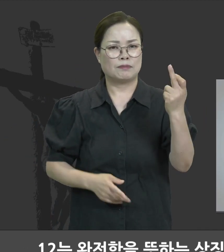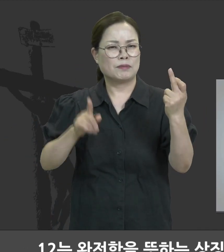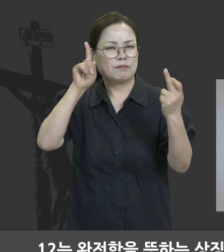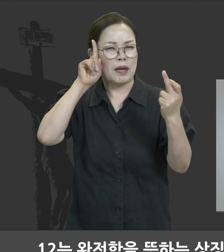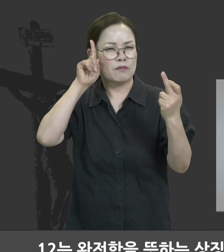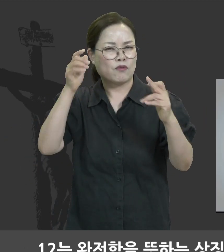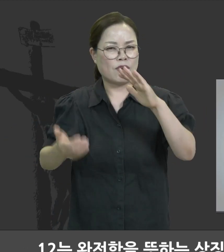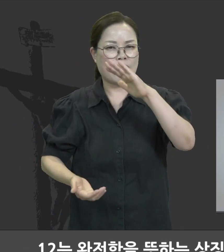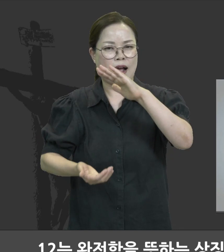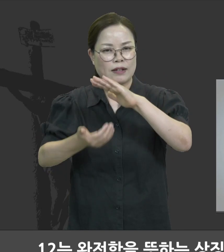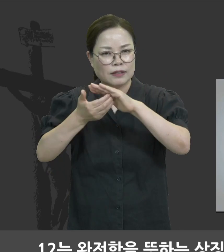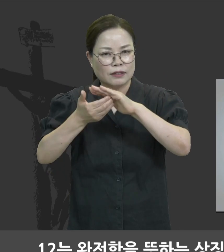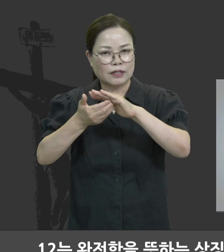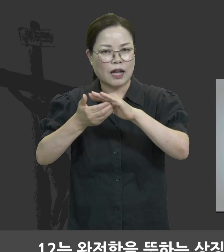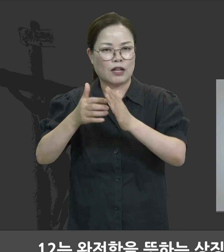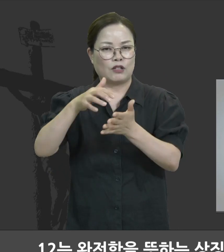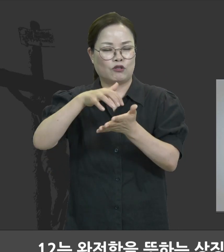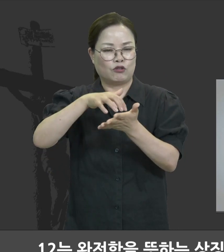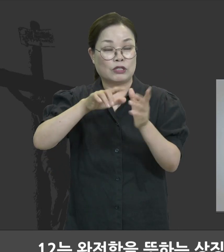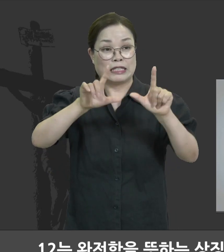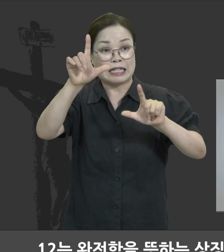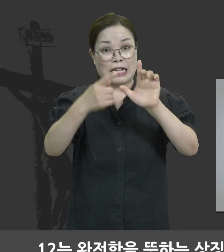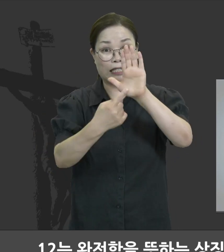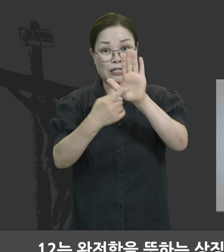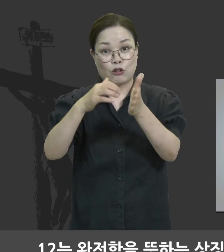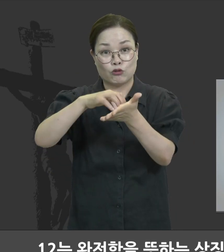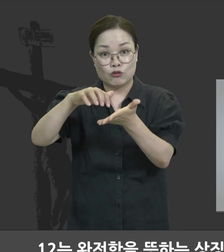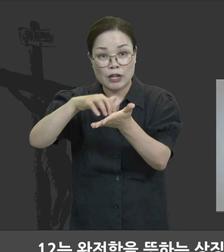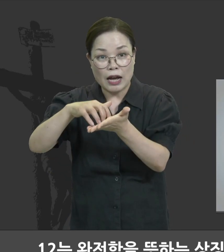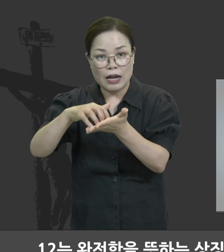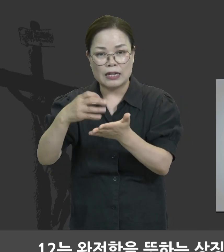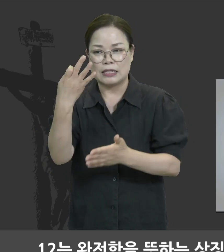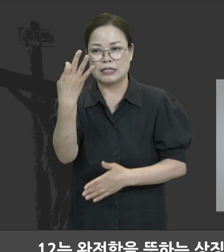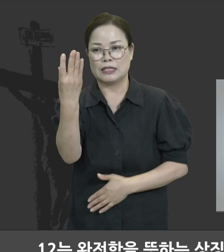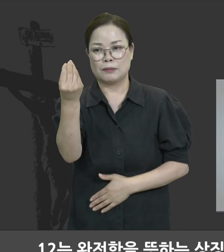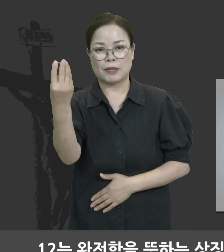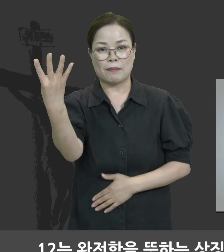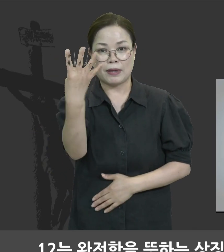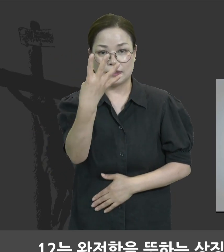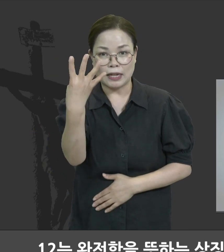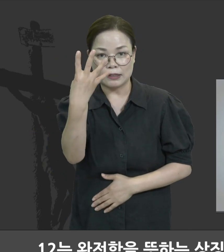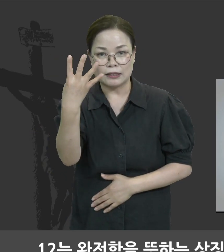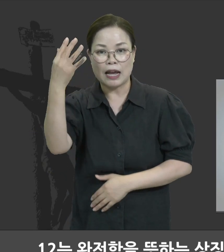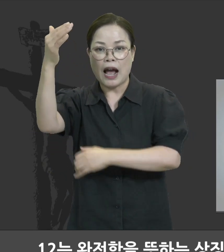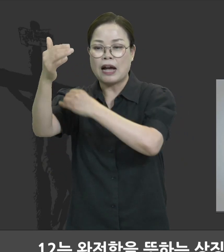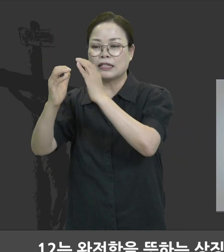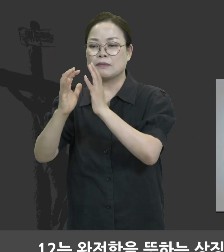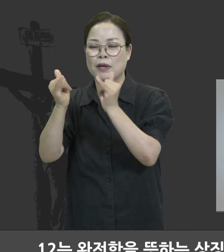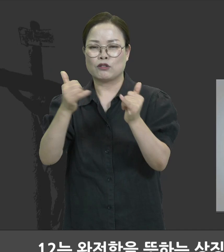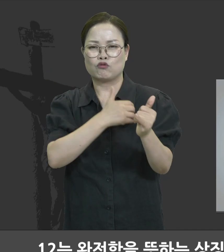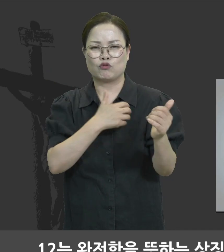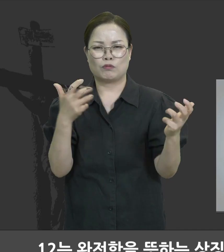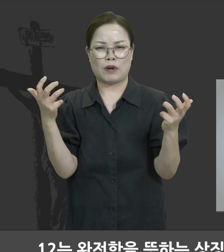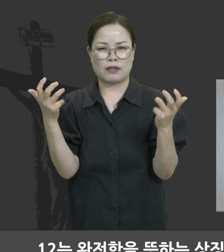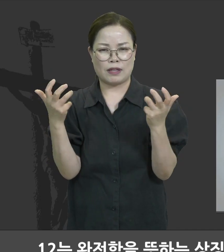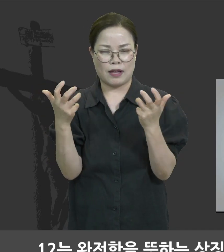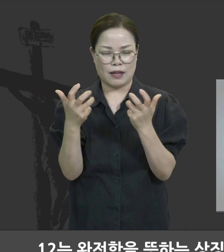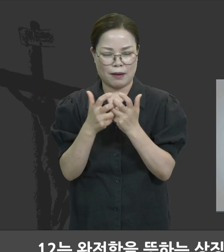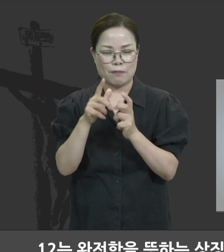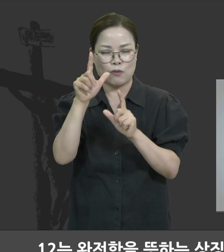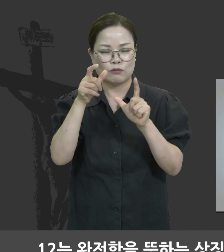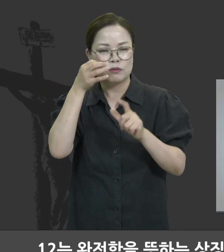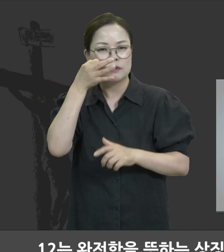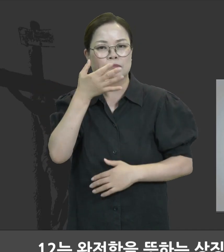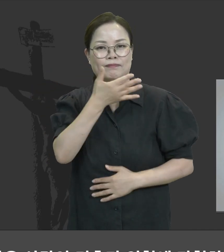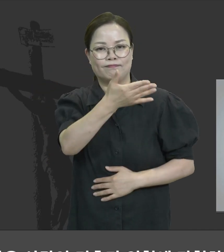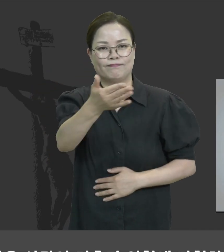12는 완전함을 뜻하는 상징적인 숫자이며 따라서 14만 4천은 하나님 백성의 충만한 모습을